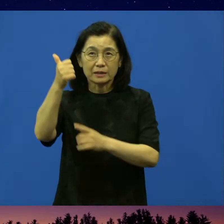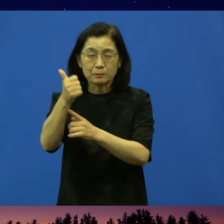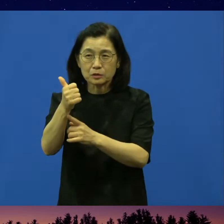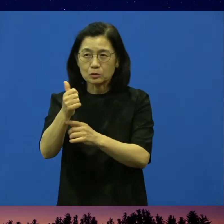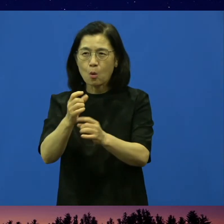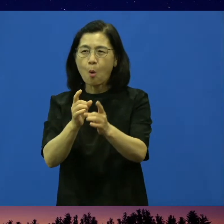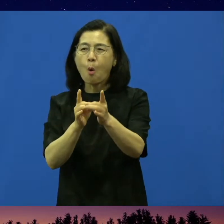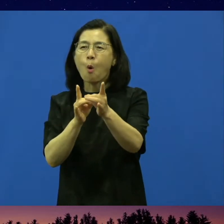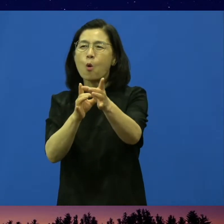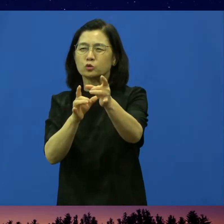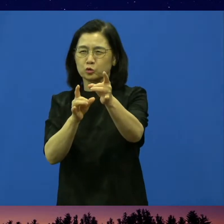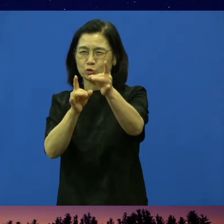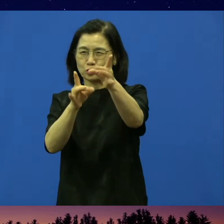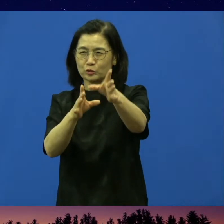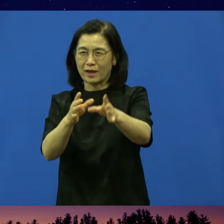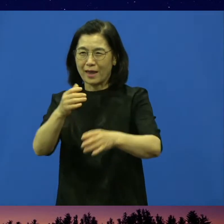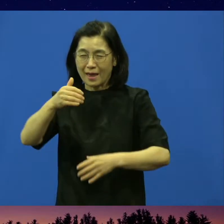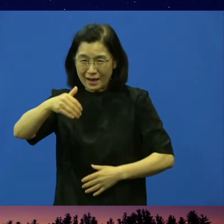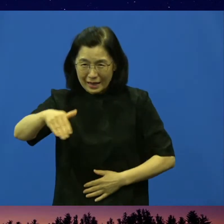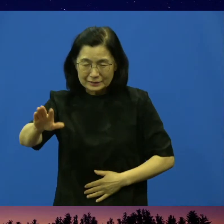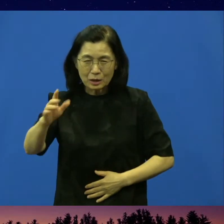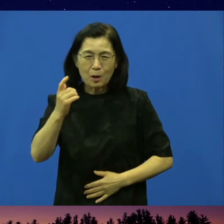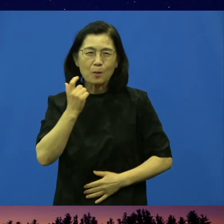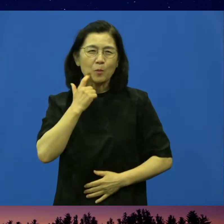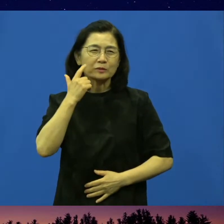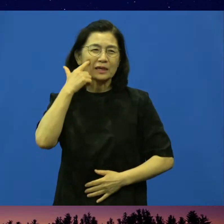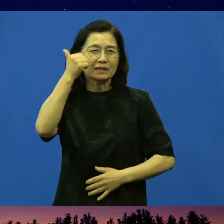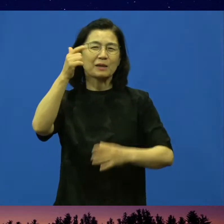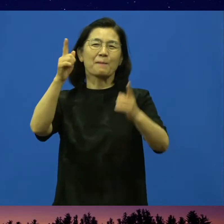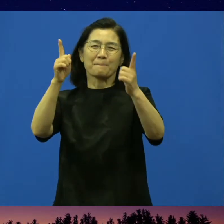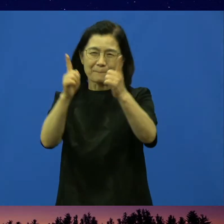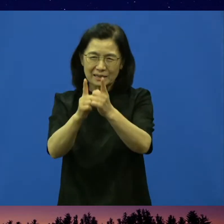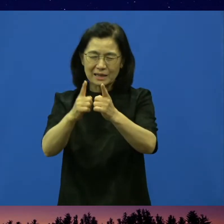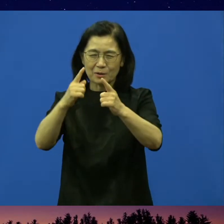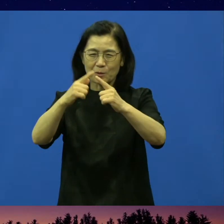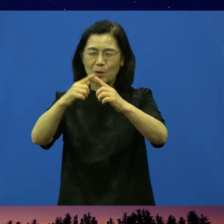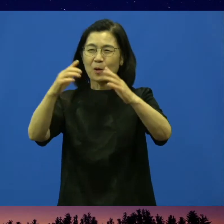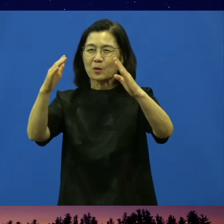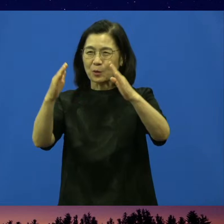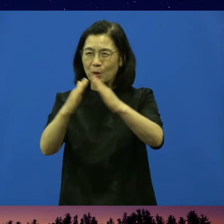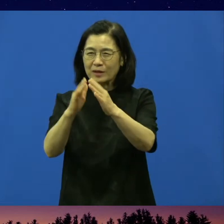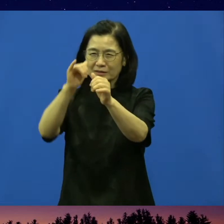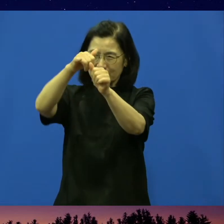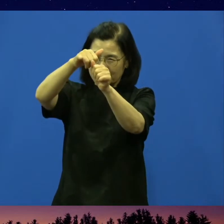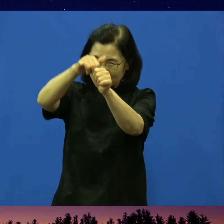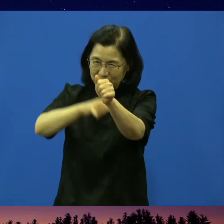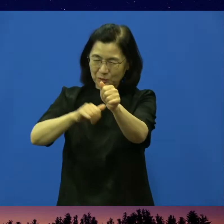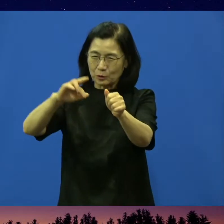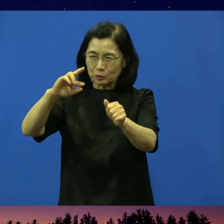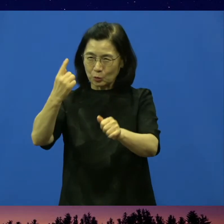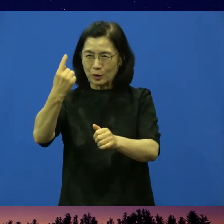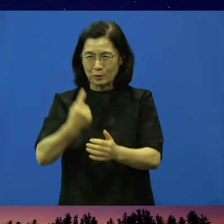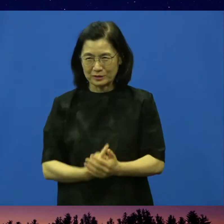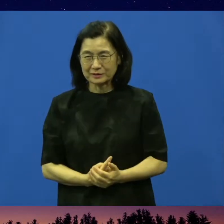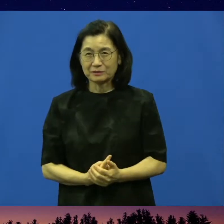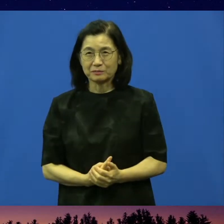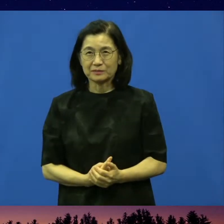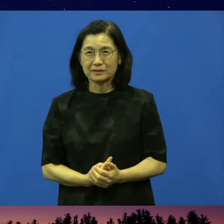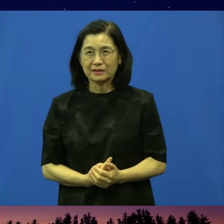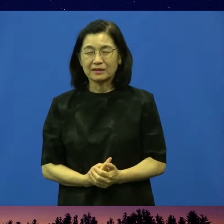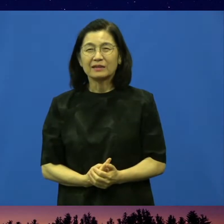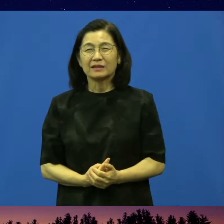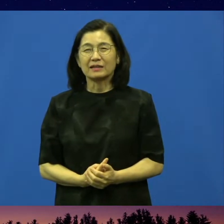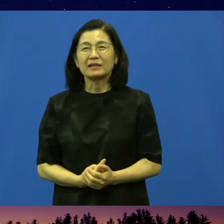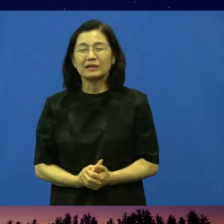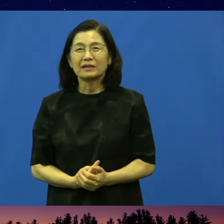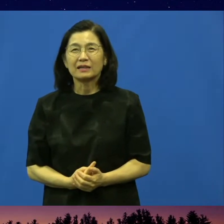호주에 가서 목회자들을 또 섬기고 여러 교회도 섬기고 그렇게 했습니다. 대양주 목회자들을 위해서 섬기는